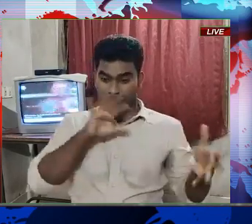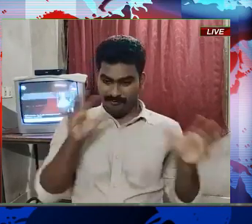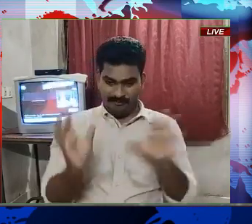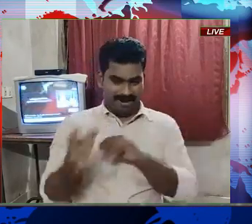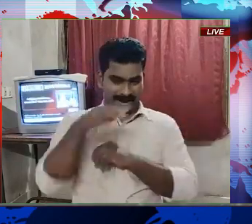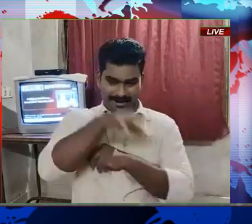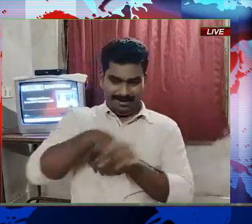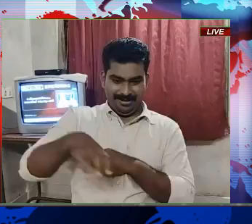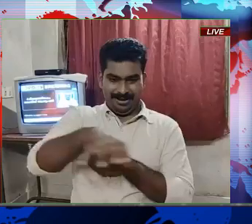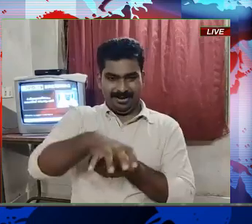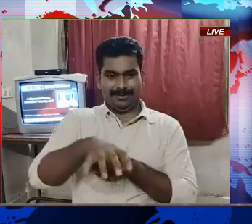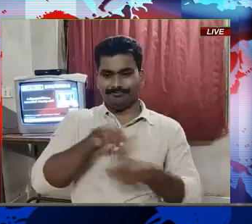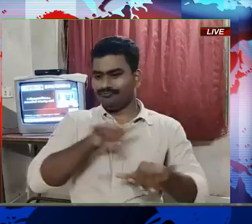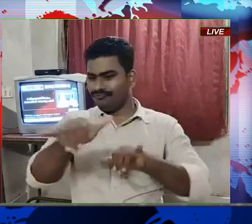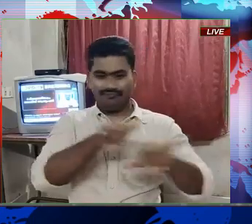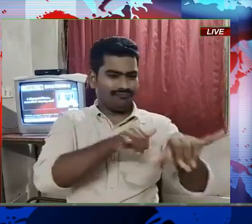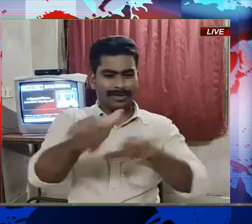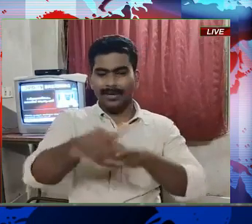എവിടെ പോകും?